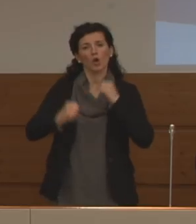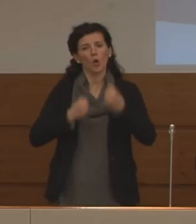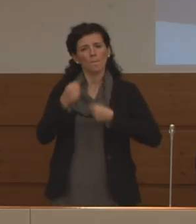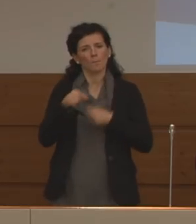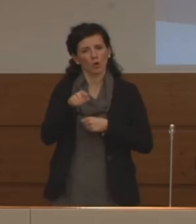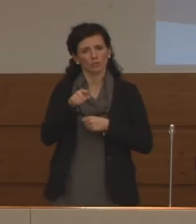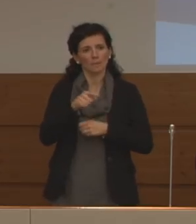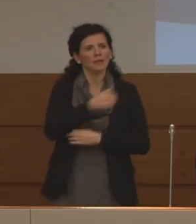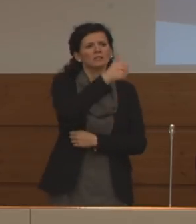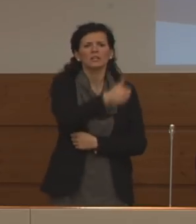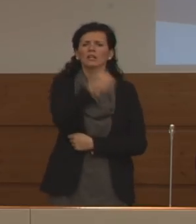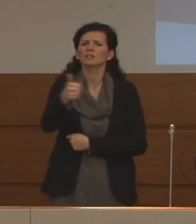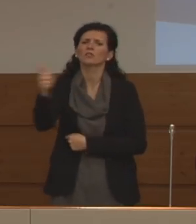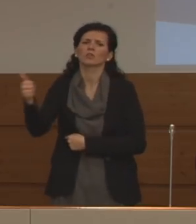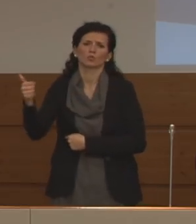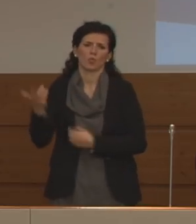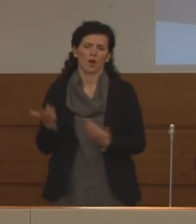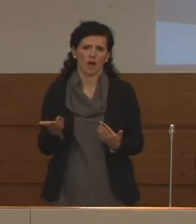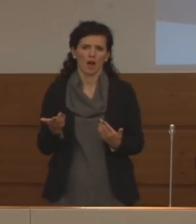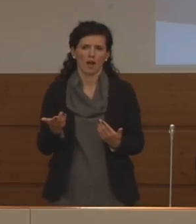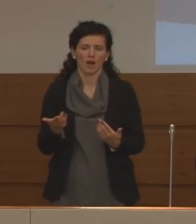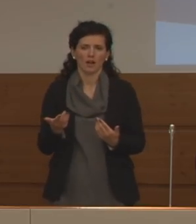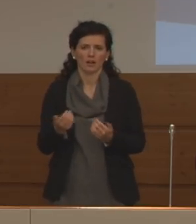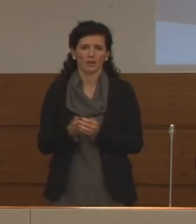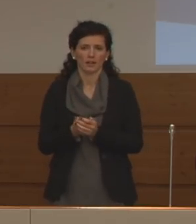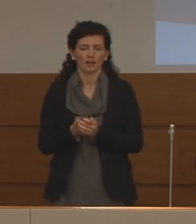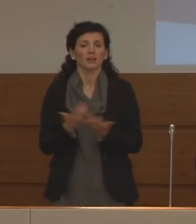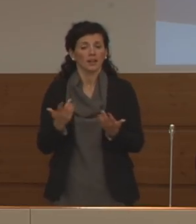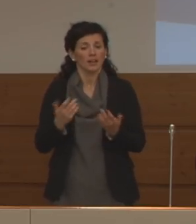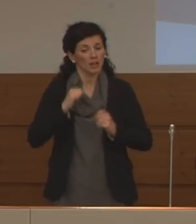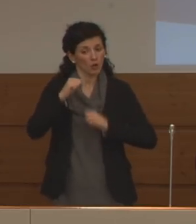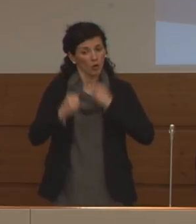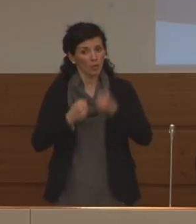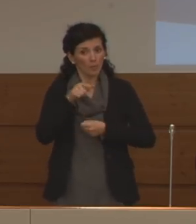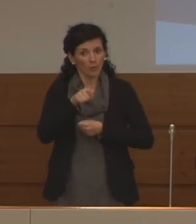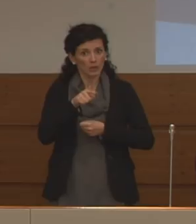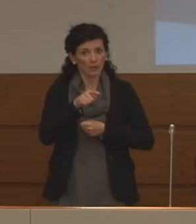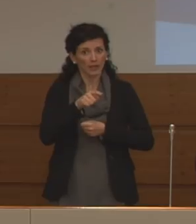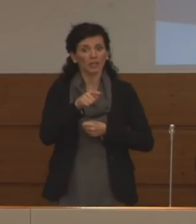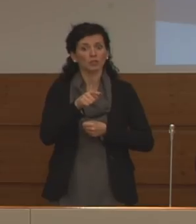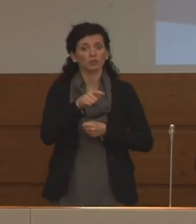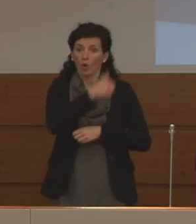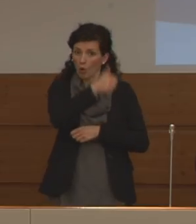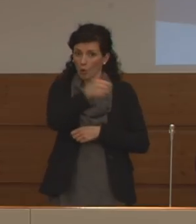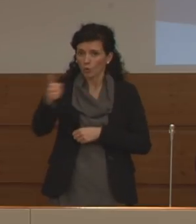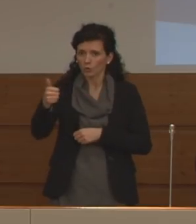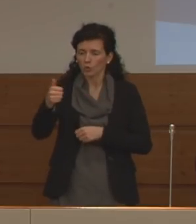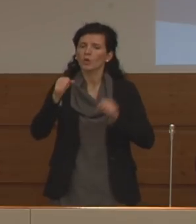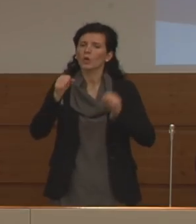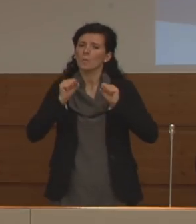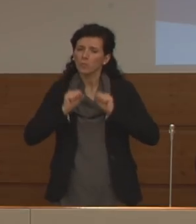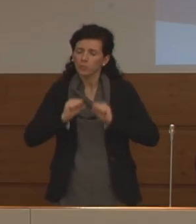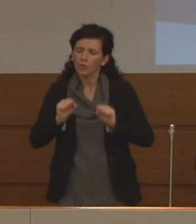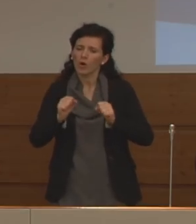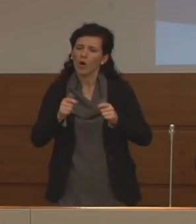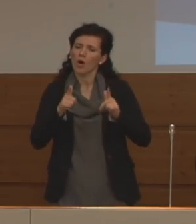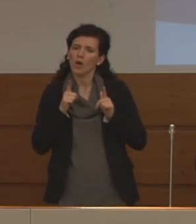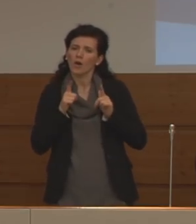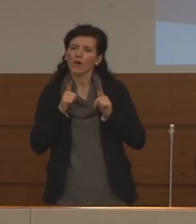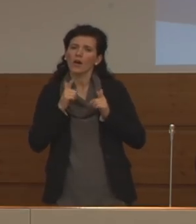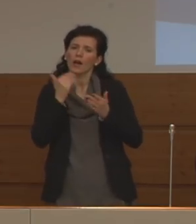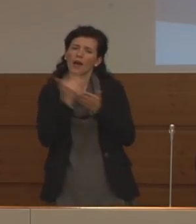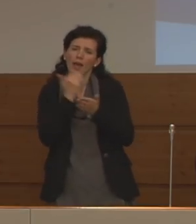individuali proprio perché gli stessi ci permetteranno di prevenire una